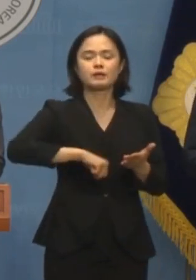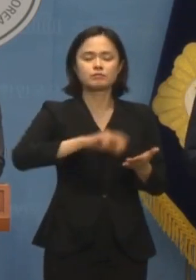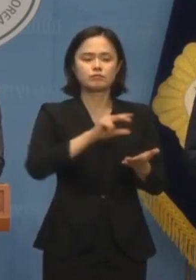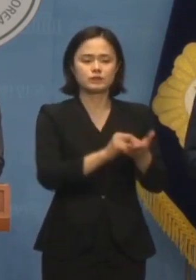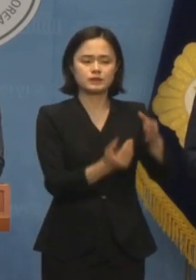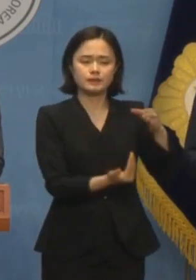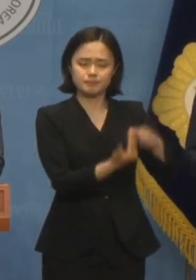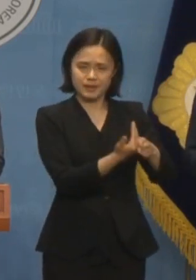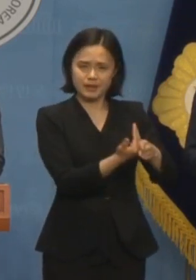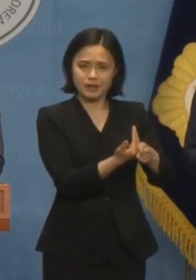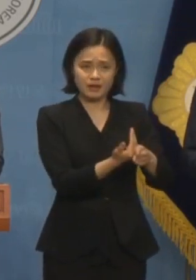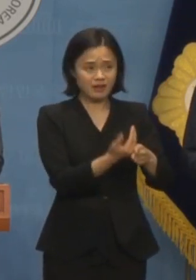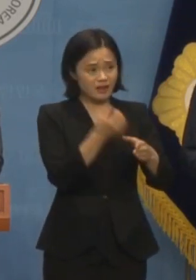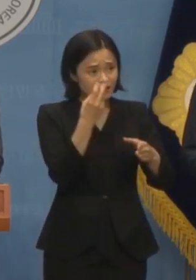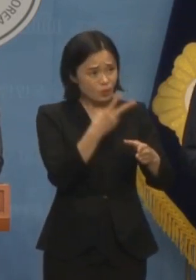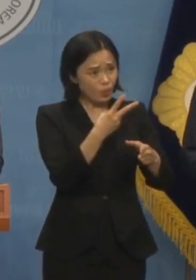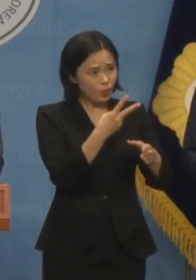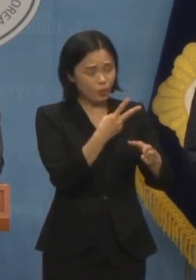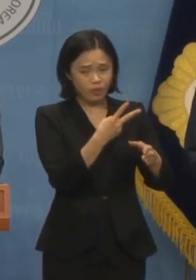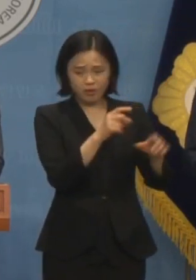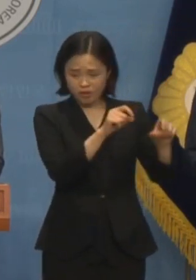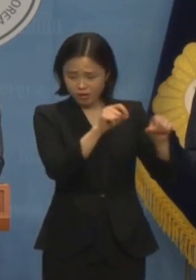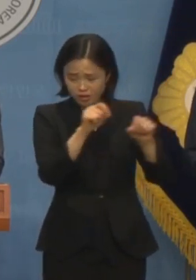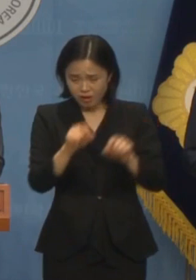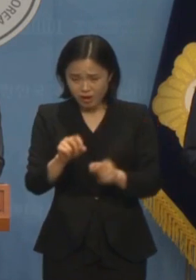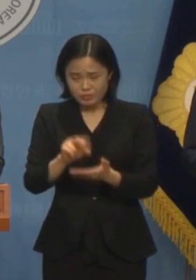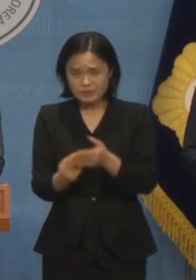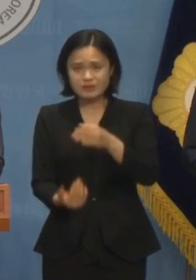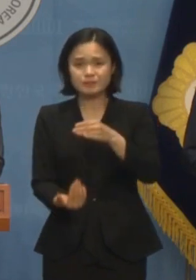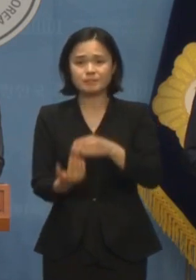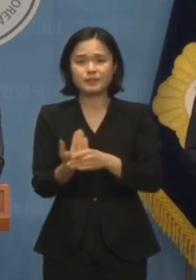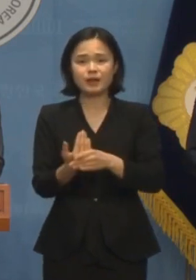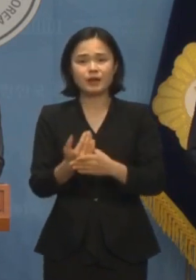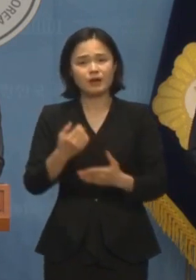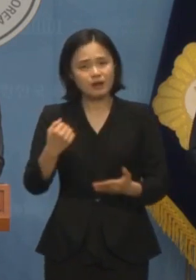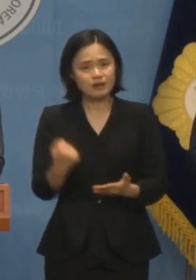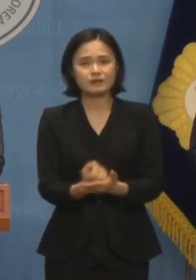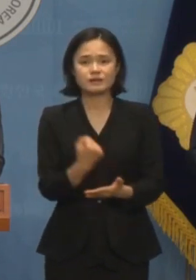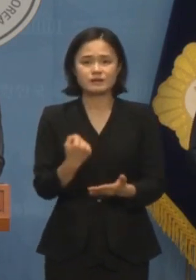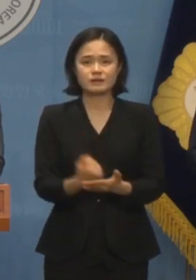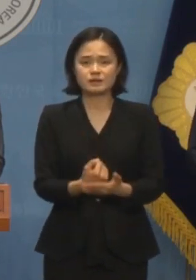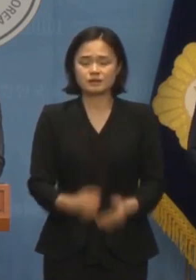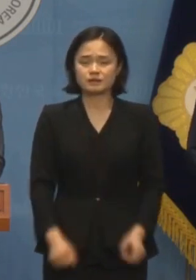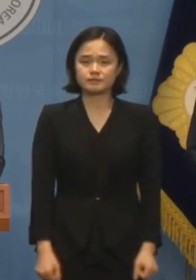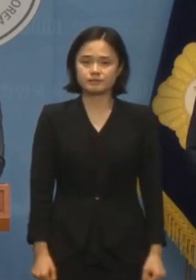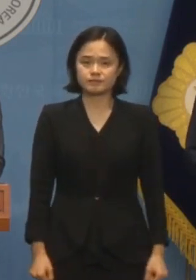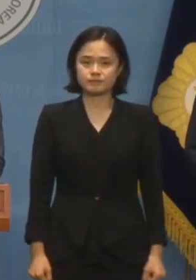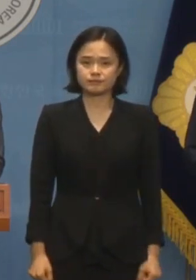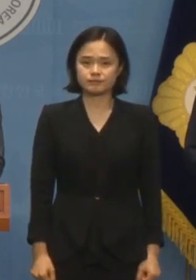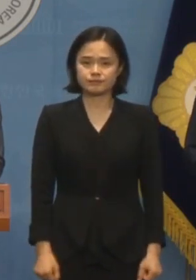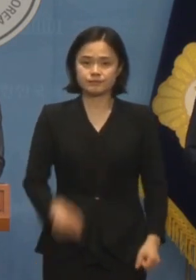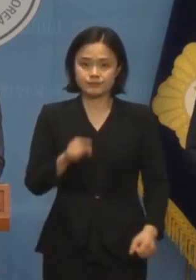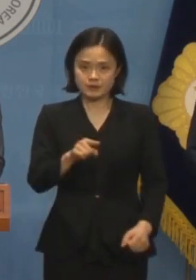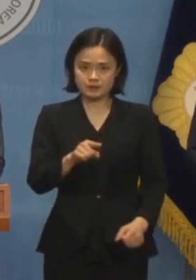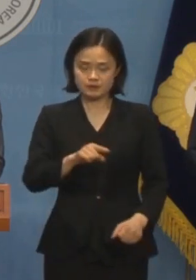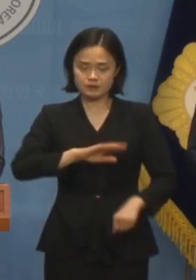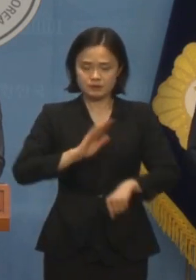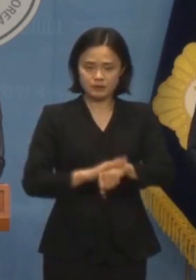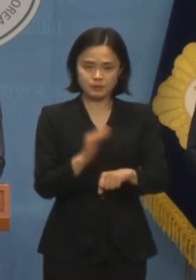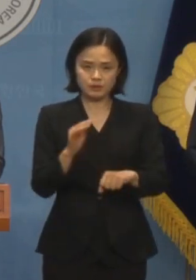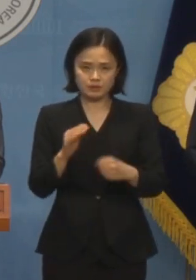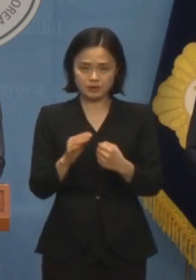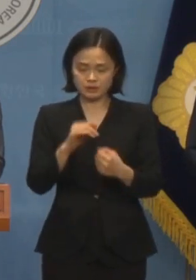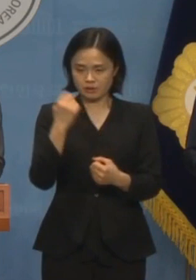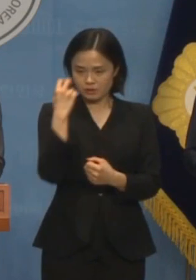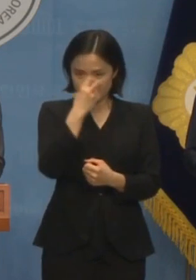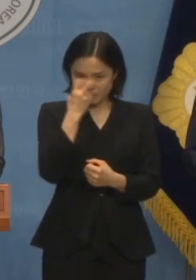의해서 반복적으로 이루어진 것에 대해서는 깊은 유감을 표하며, 확실한 수사와 처벌만이 이런